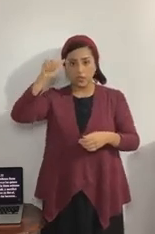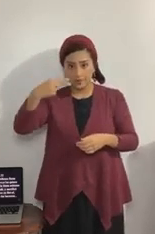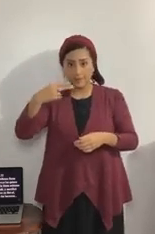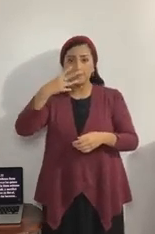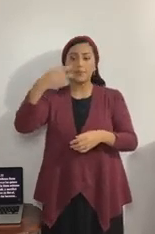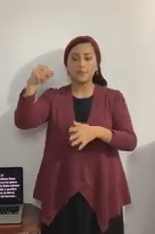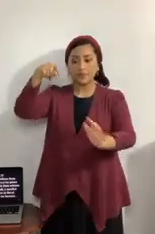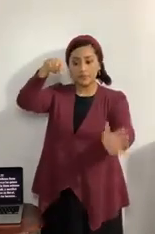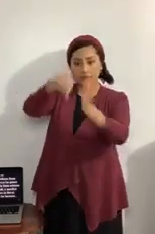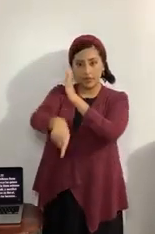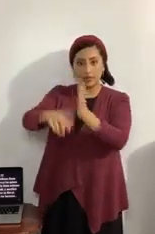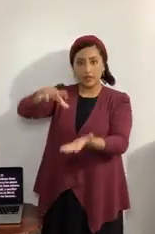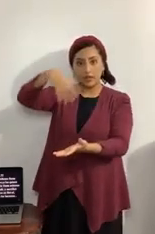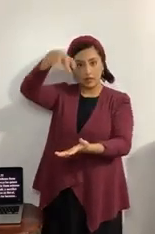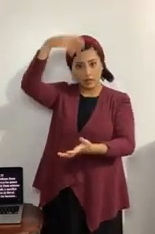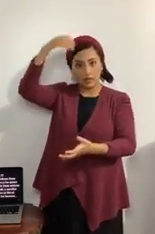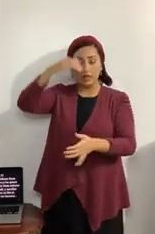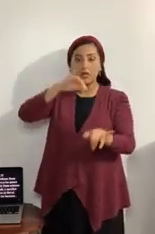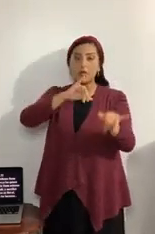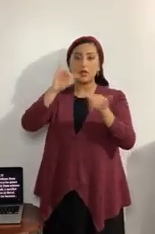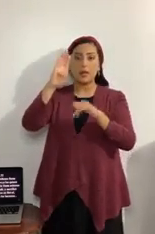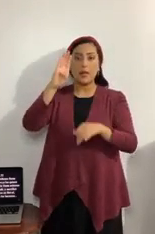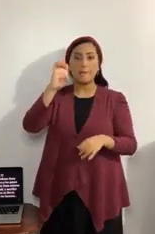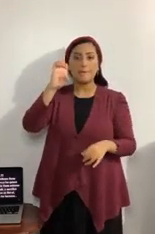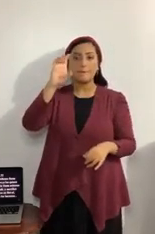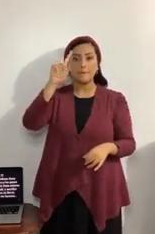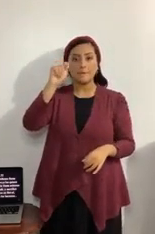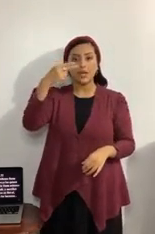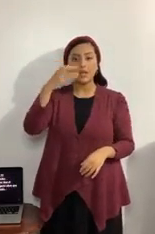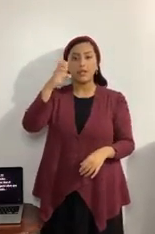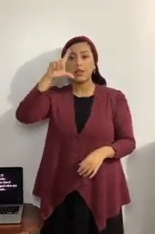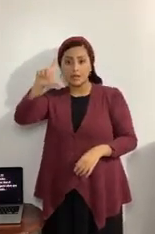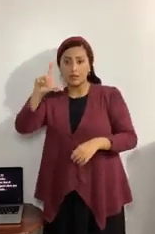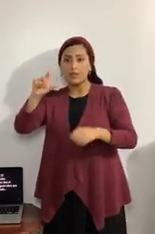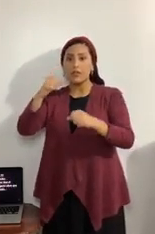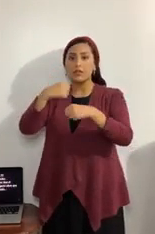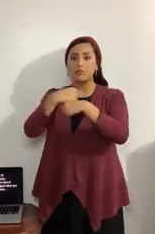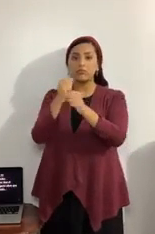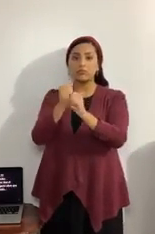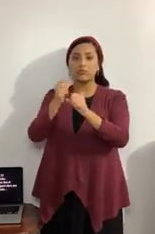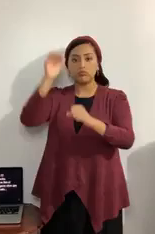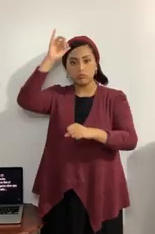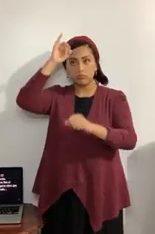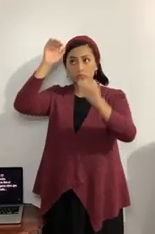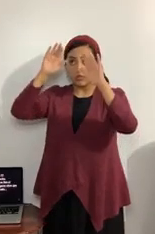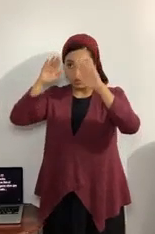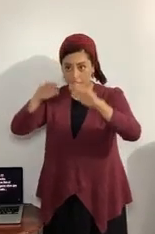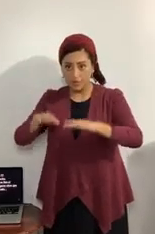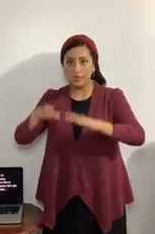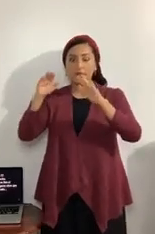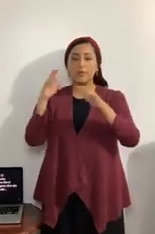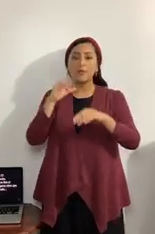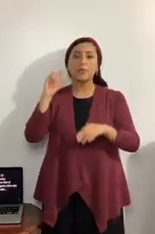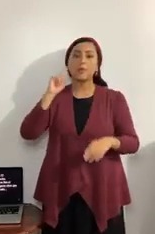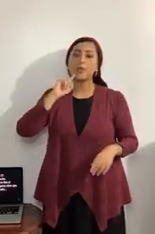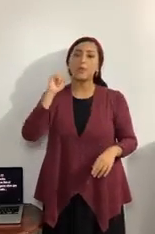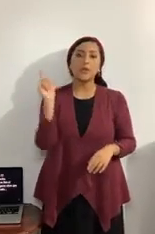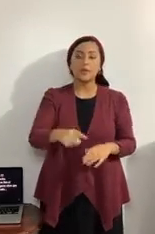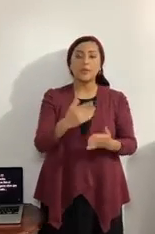un altar. Así hizo en Betel, ofreciendo sacrificios a los becerros que había hecho. Ordenó también en Betel sacerdotes, no